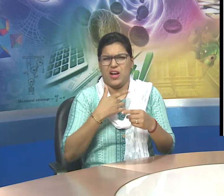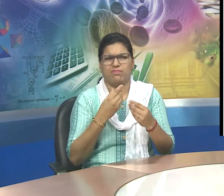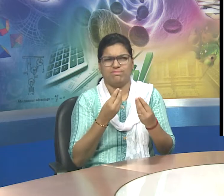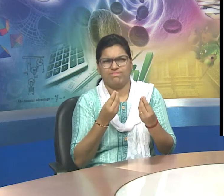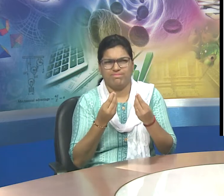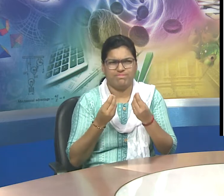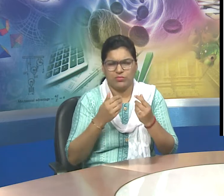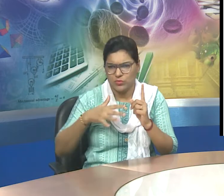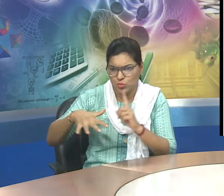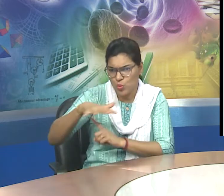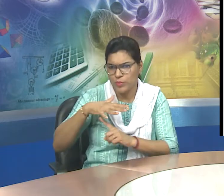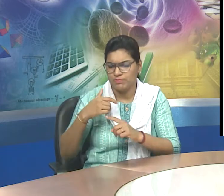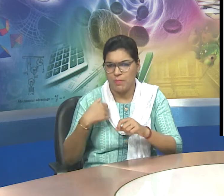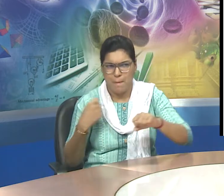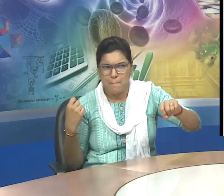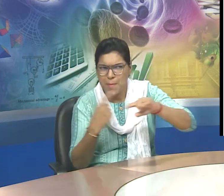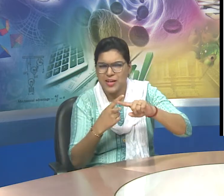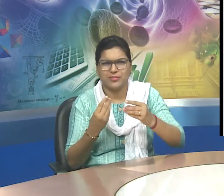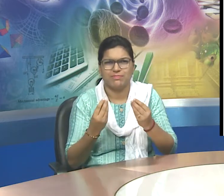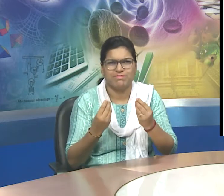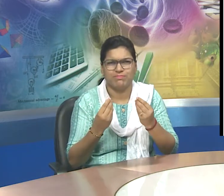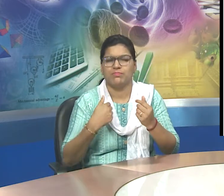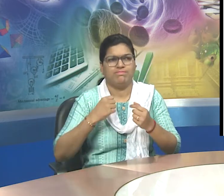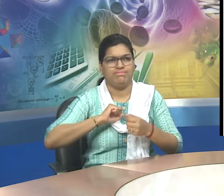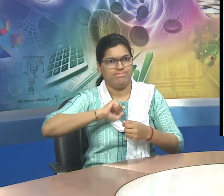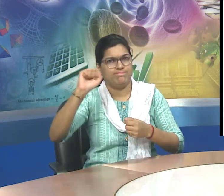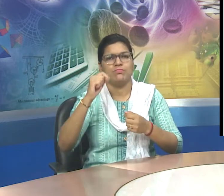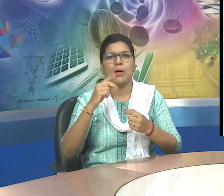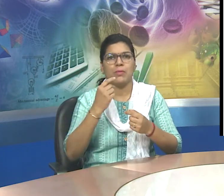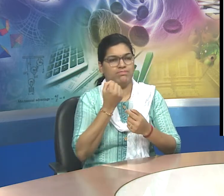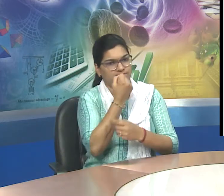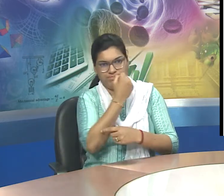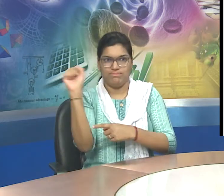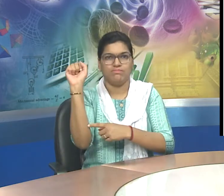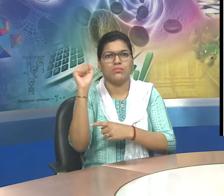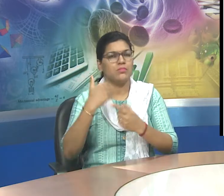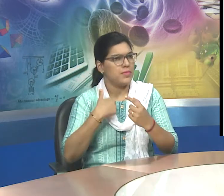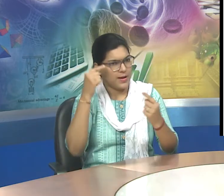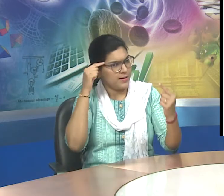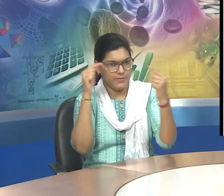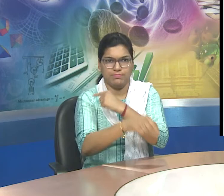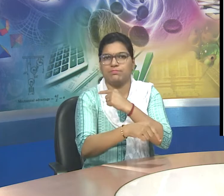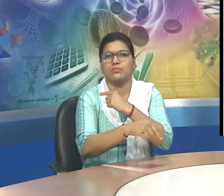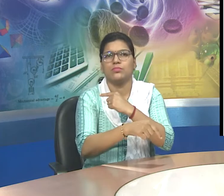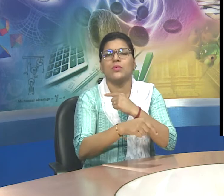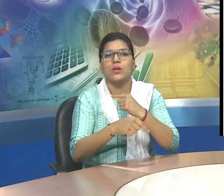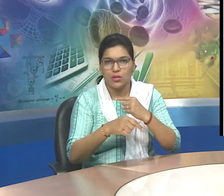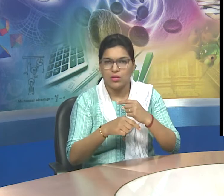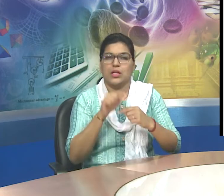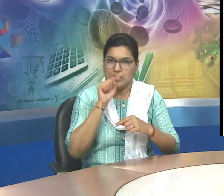जब हम किसी बात को नहीं मान रहे हैं और हम उसको मानने के लिए बिल्कुल ही तैयार नहीं हैं, और जब हमें वो काम करने